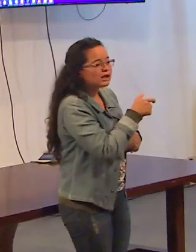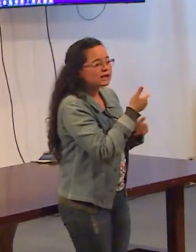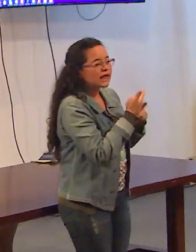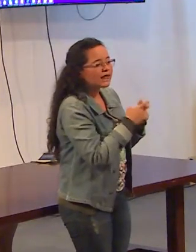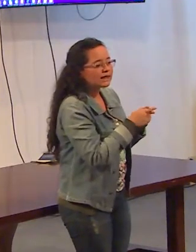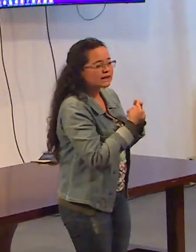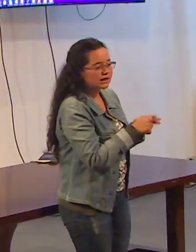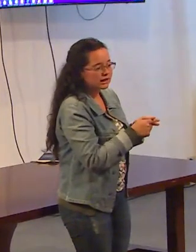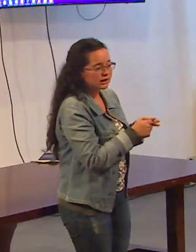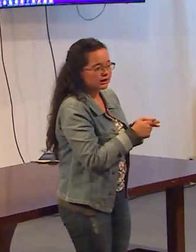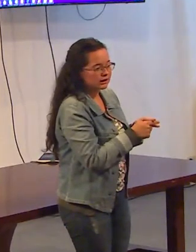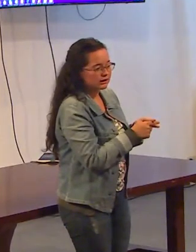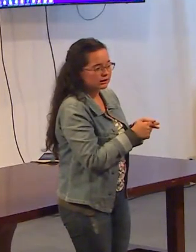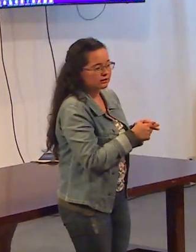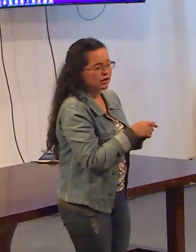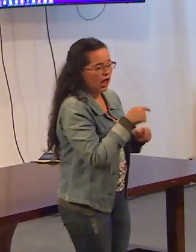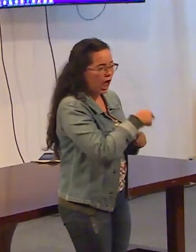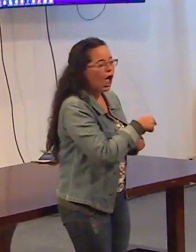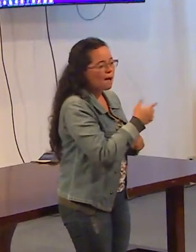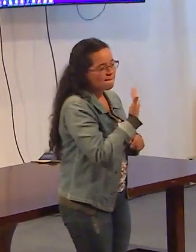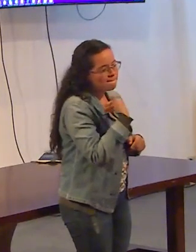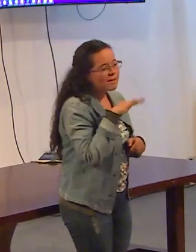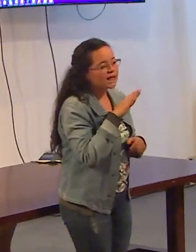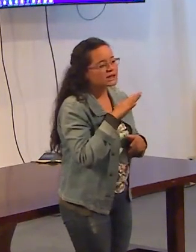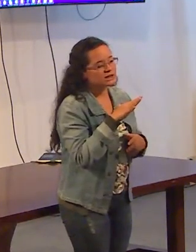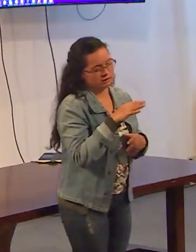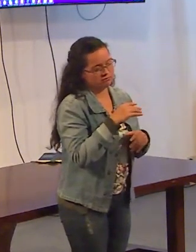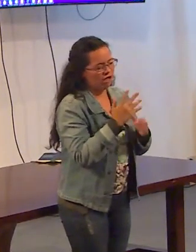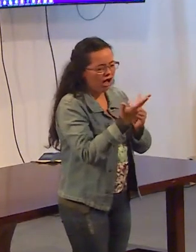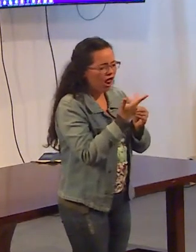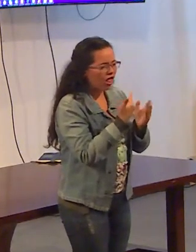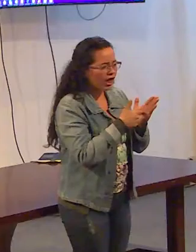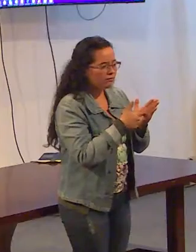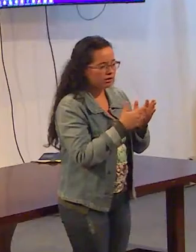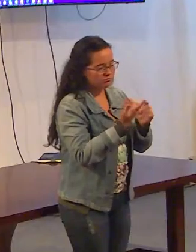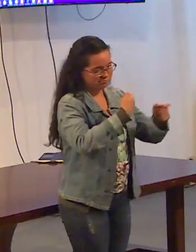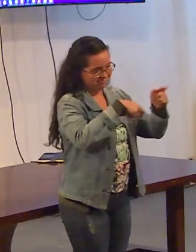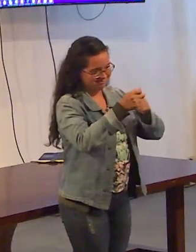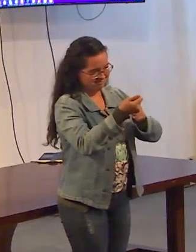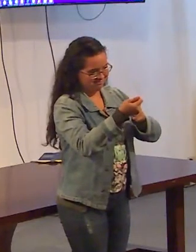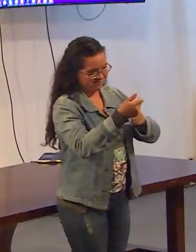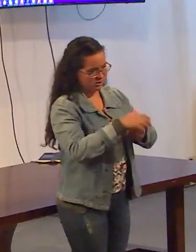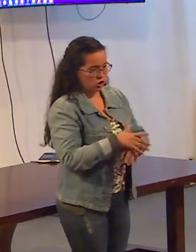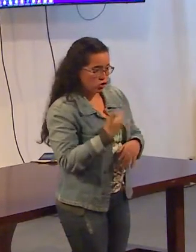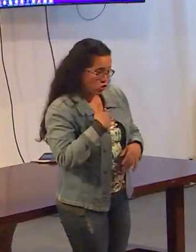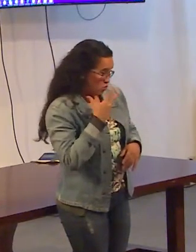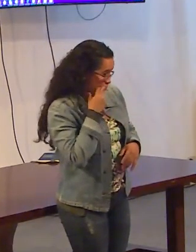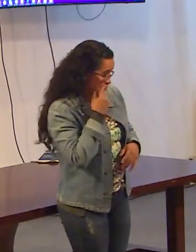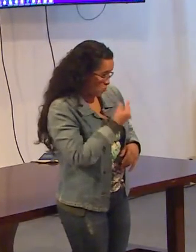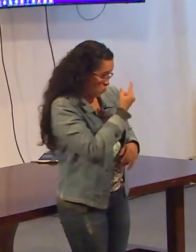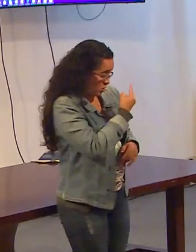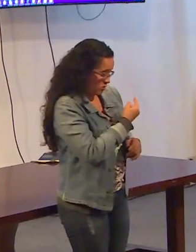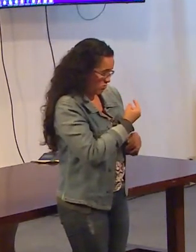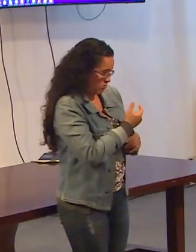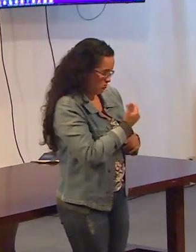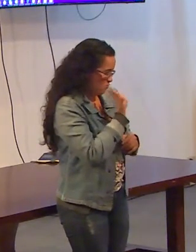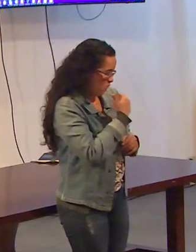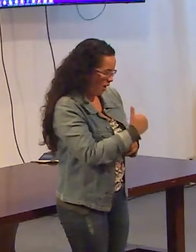talleristas llevaban el arte más desde lo productivo. En lo personal, yo tuve una experiencia con una de las talleristas que estaban